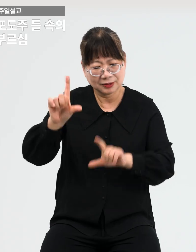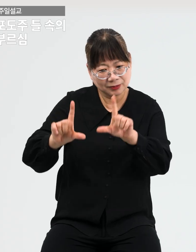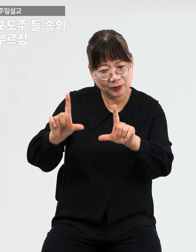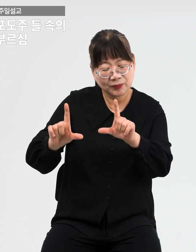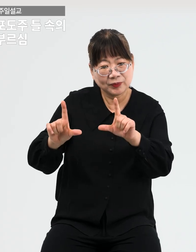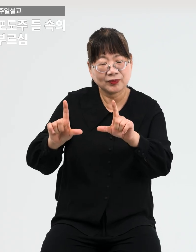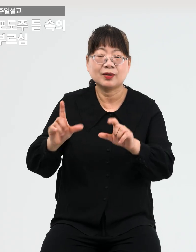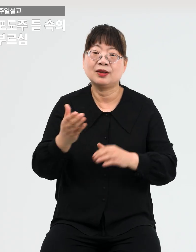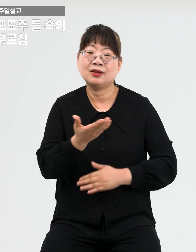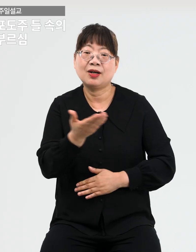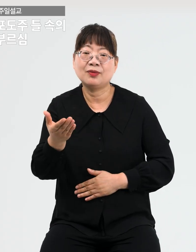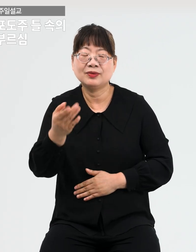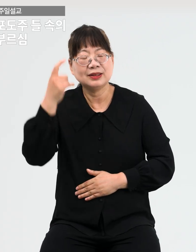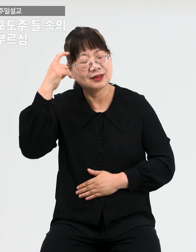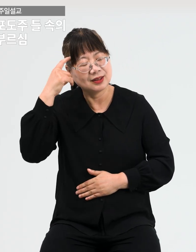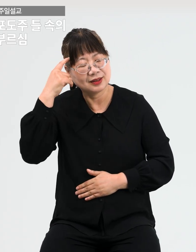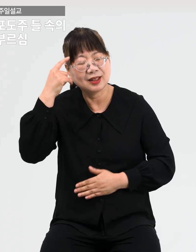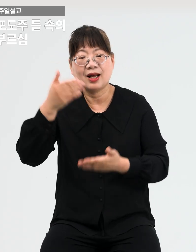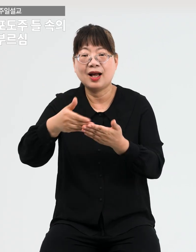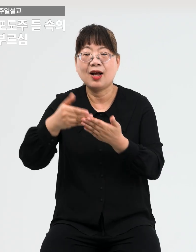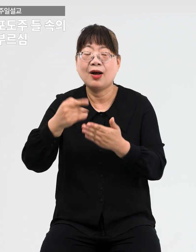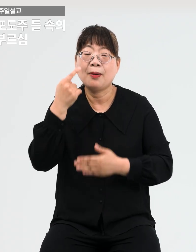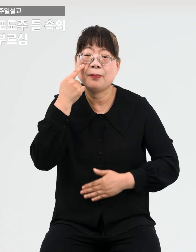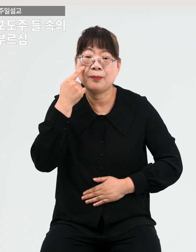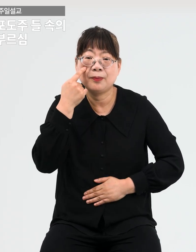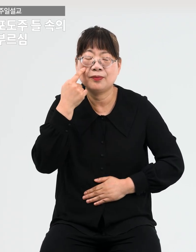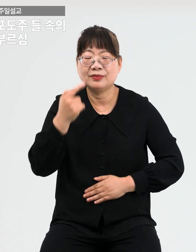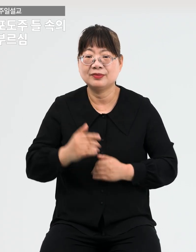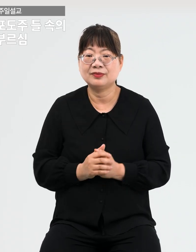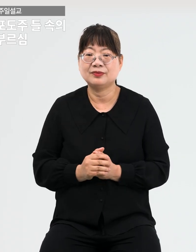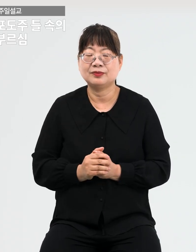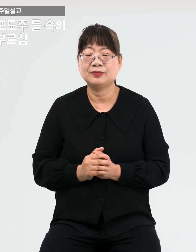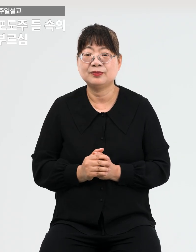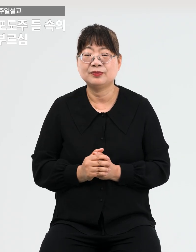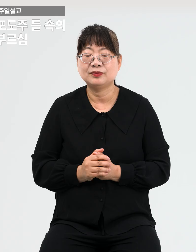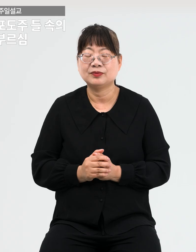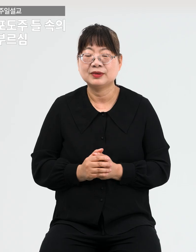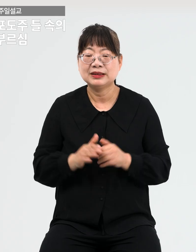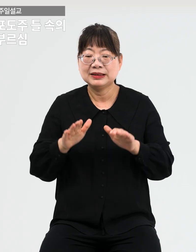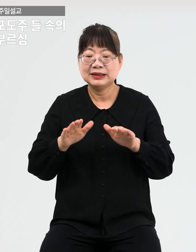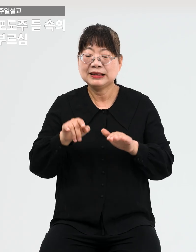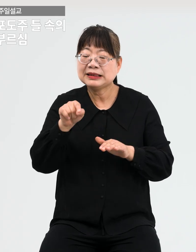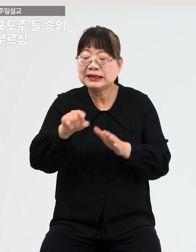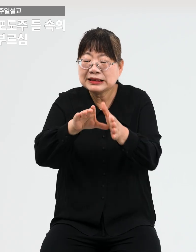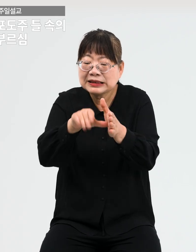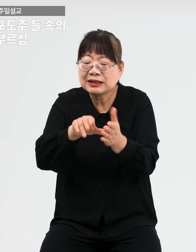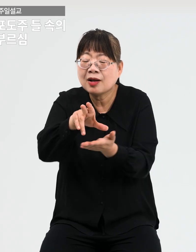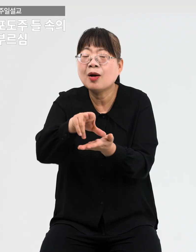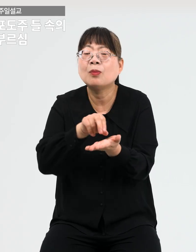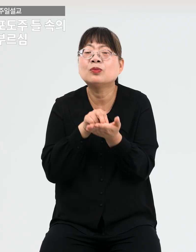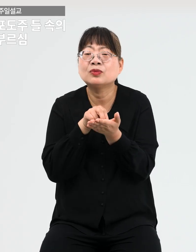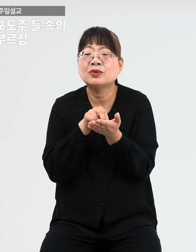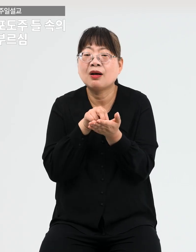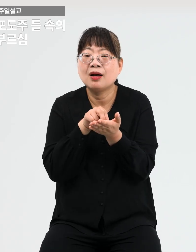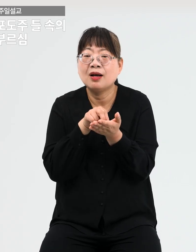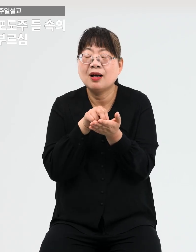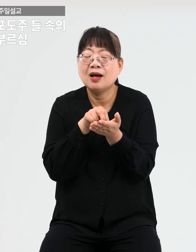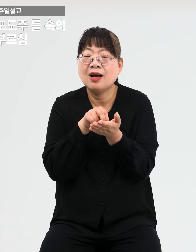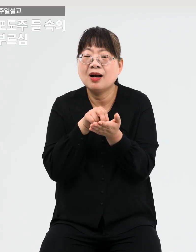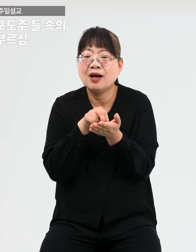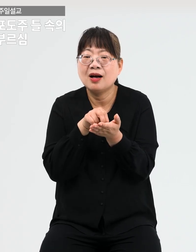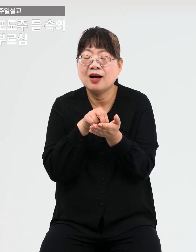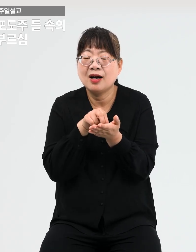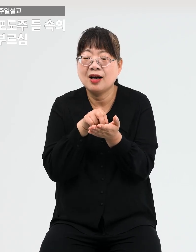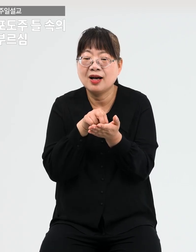그림은 여러분이 머릿속에 한번 그려보시면 이 시대의 문제가 어디